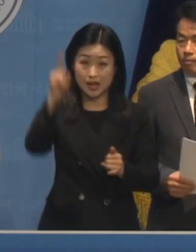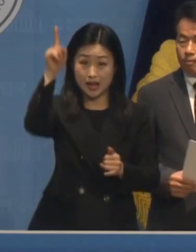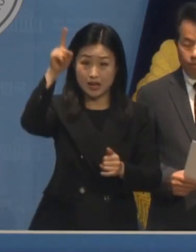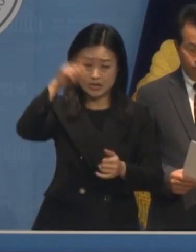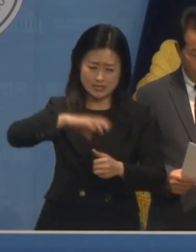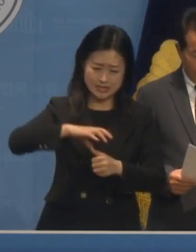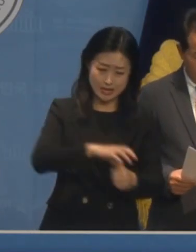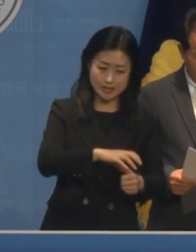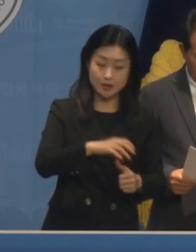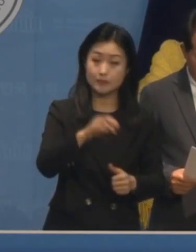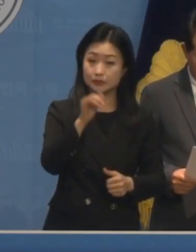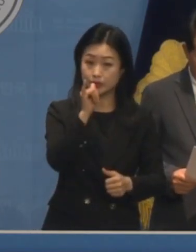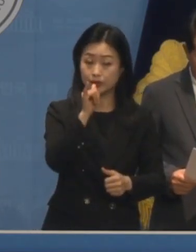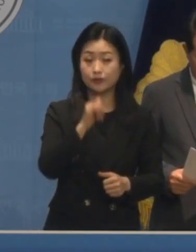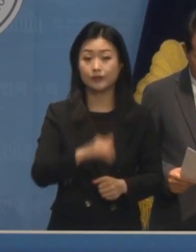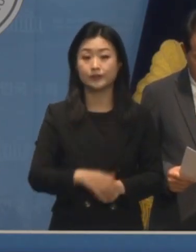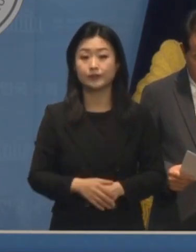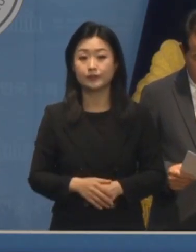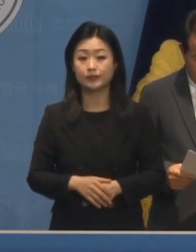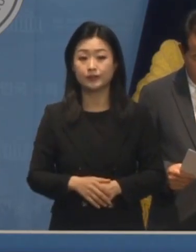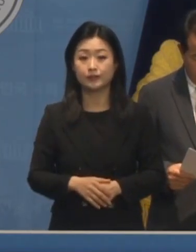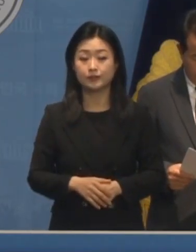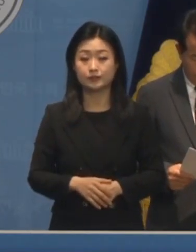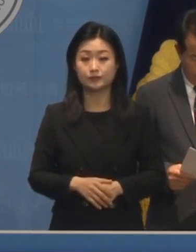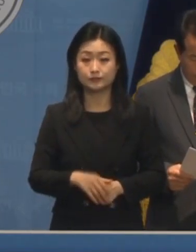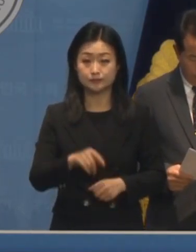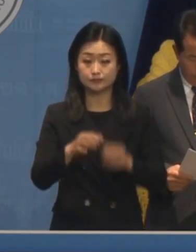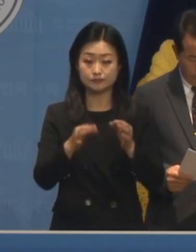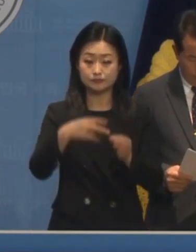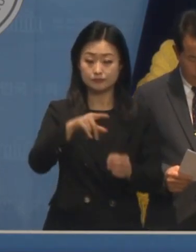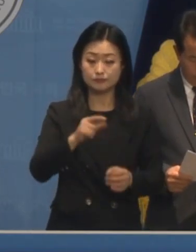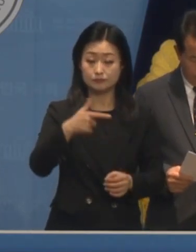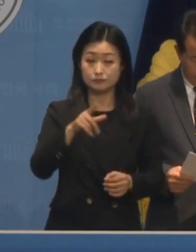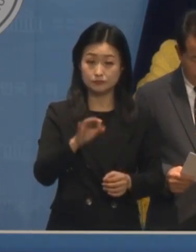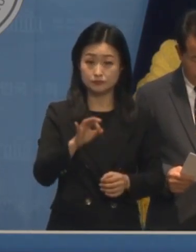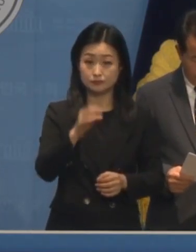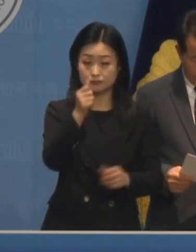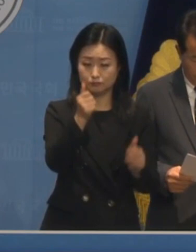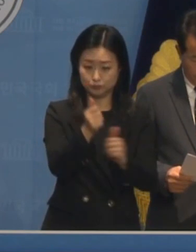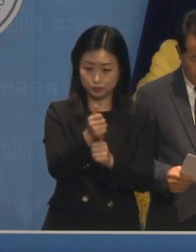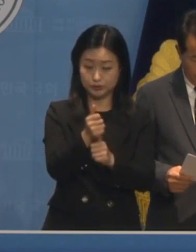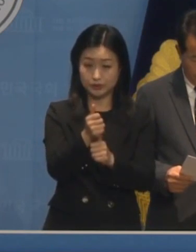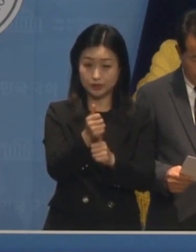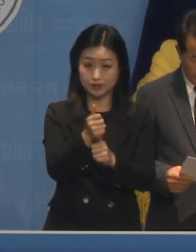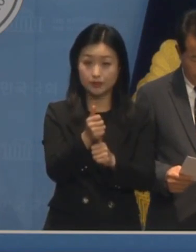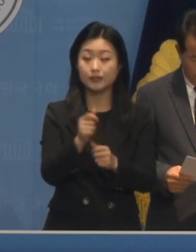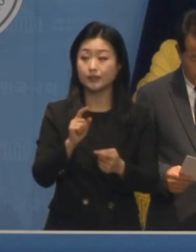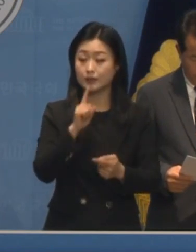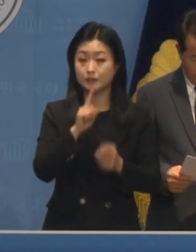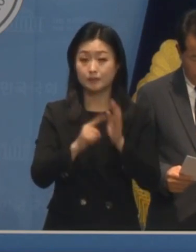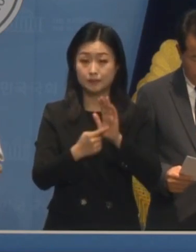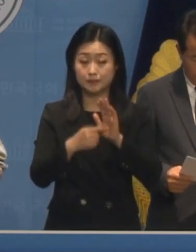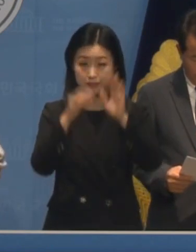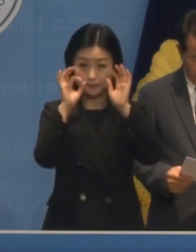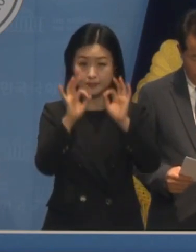있습니다 에 대해서 어 공공은 순호도 김선정 부원장님 모시고 주한 발언 들어보도록